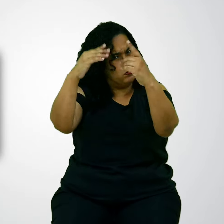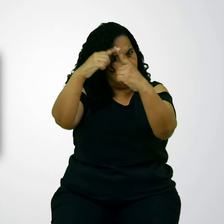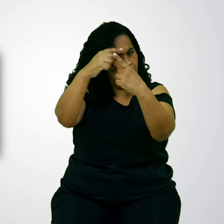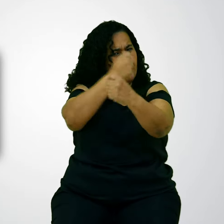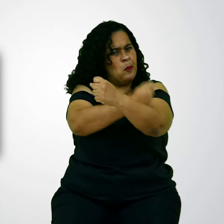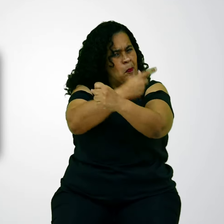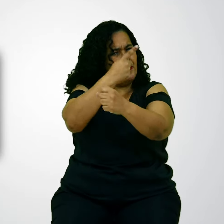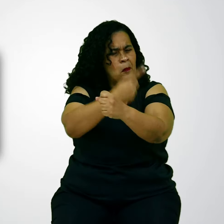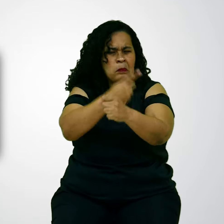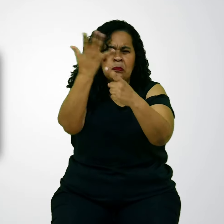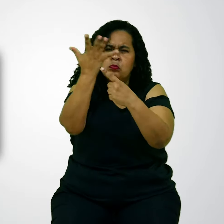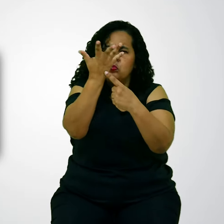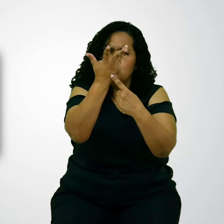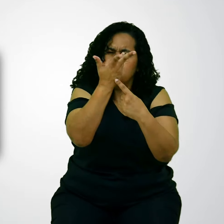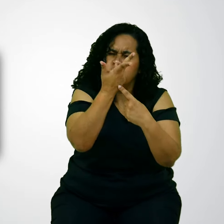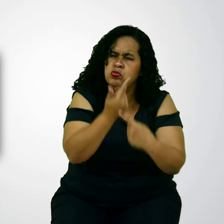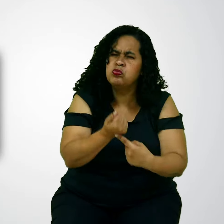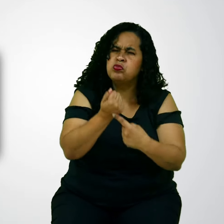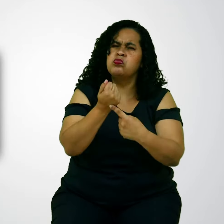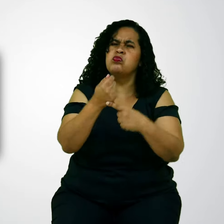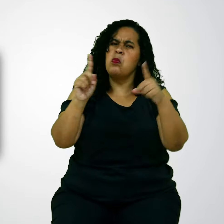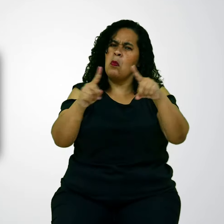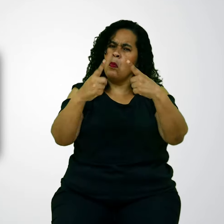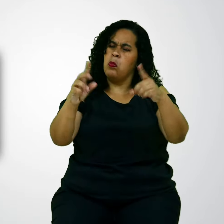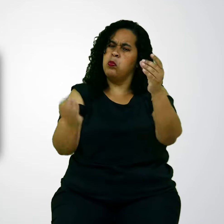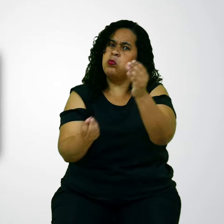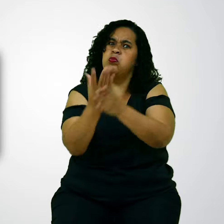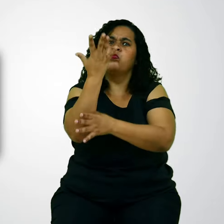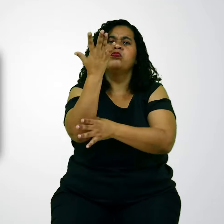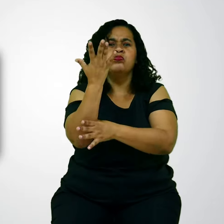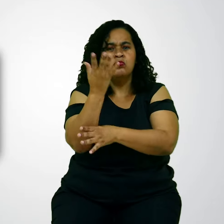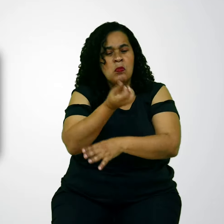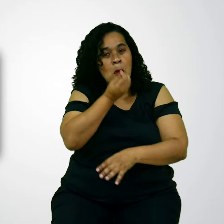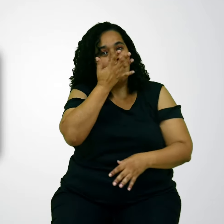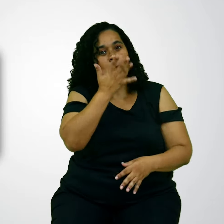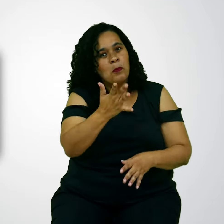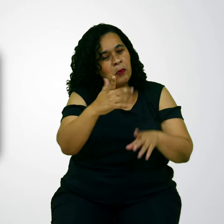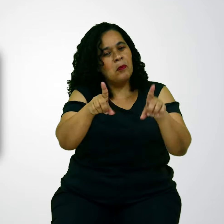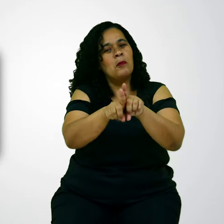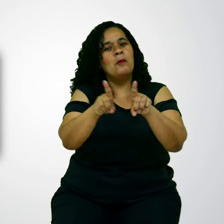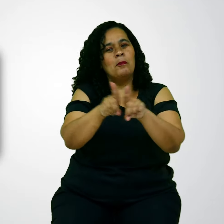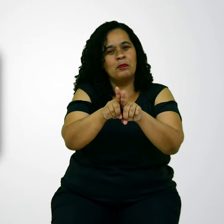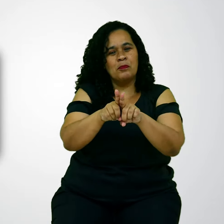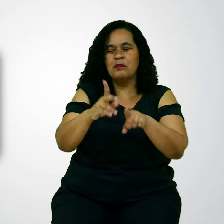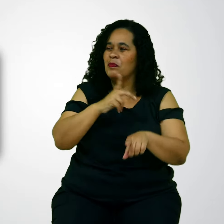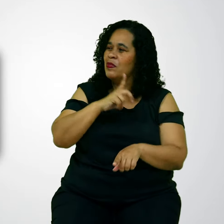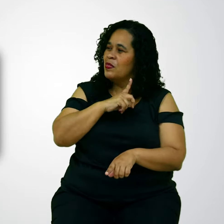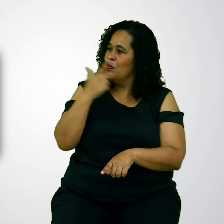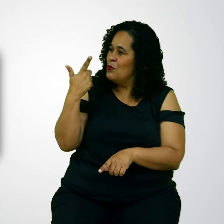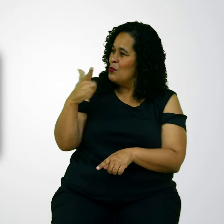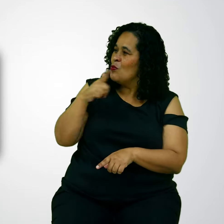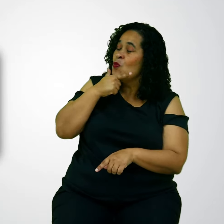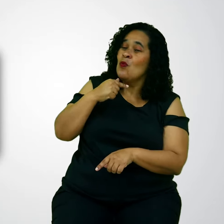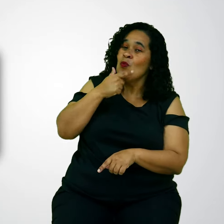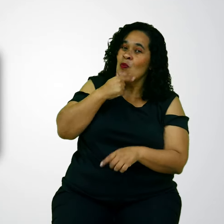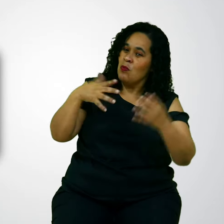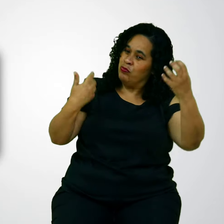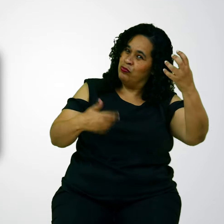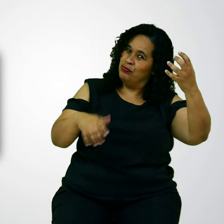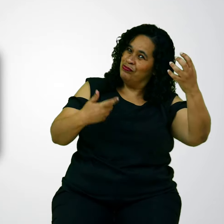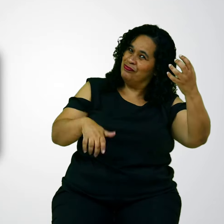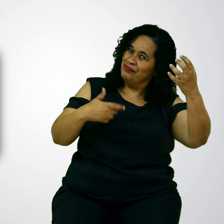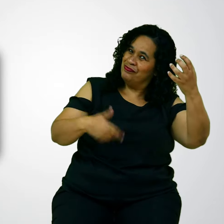boa. Então, um prazer receber também a Martinha e receber também o meu escudeiro aqui, né, Cassiano? O nosso